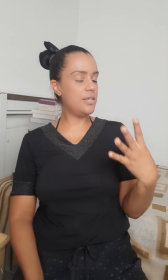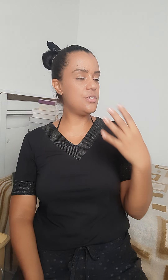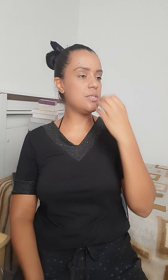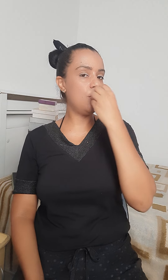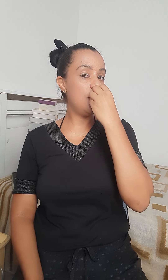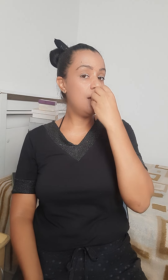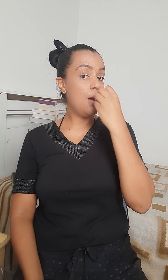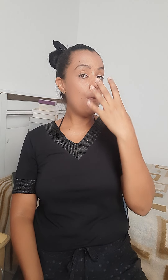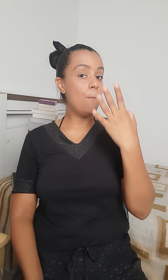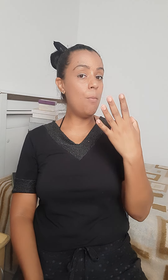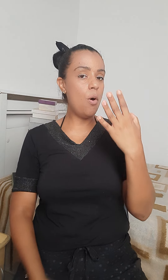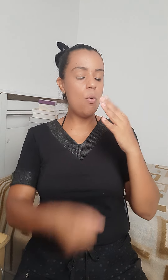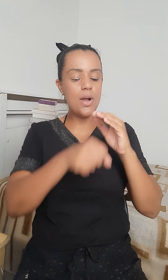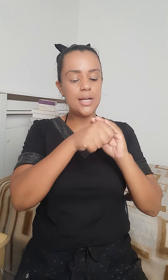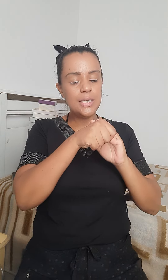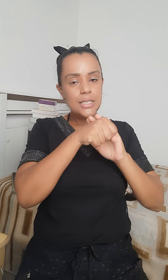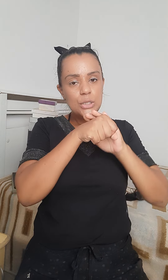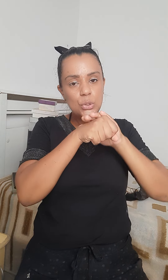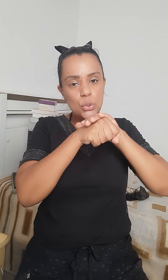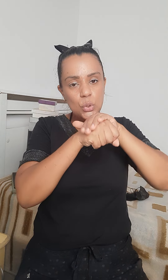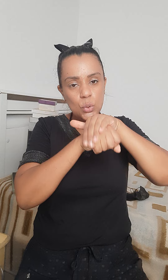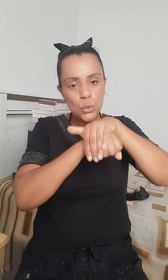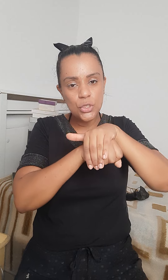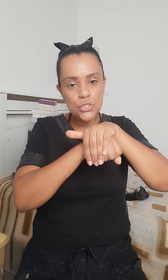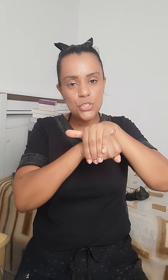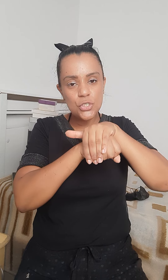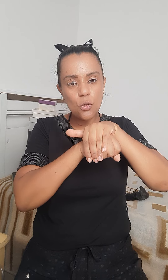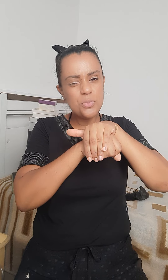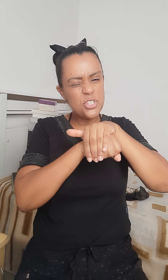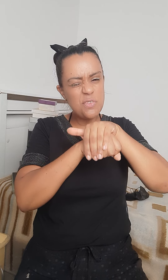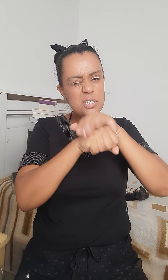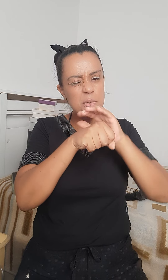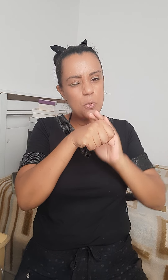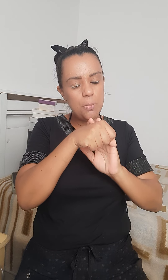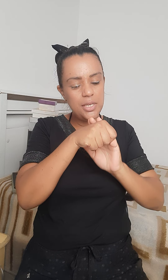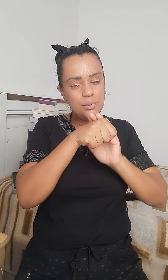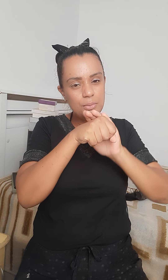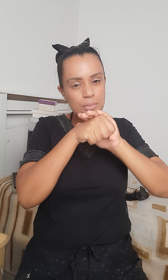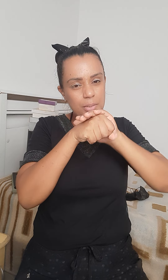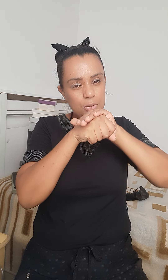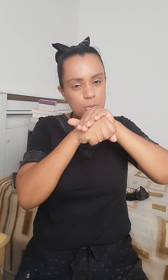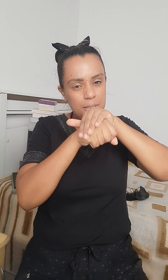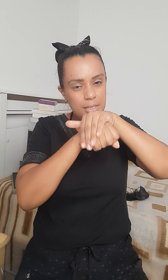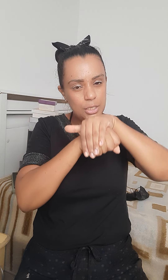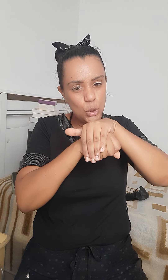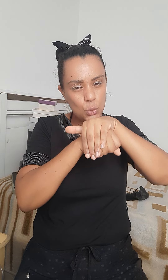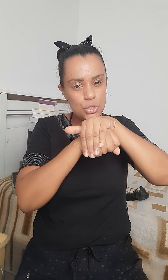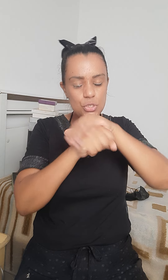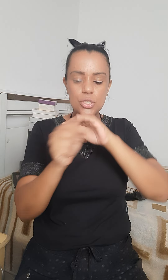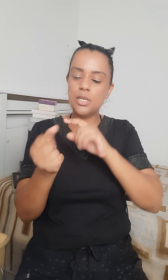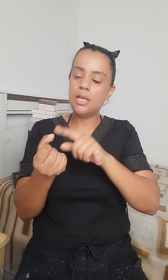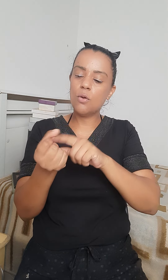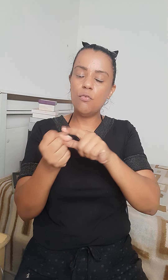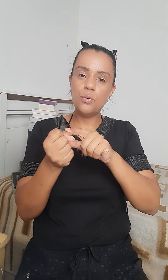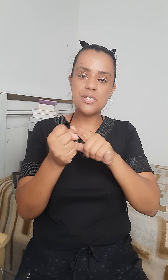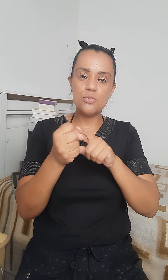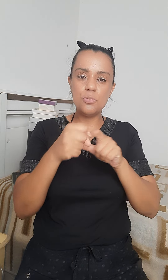Então, boa noite. Como se eu estivesse me cobrindo para ir dormir. Noite. Configuração de